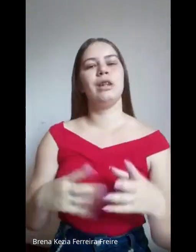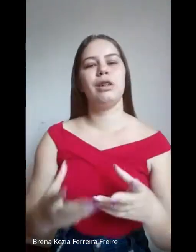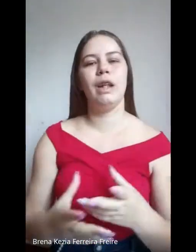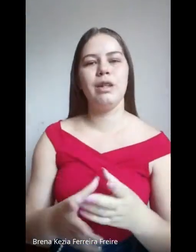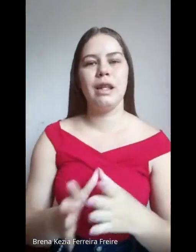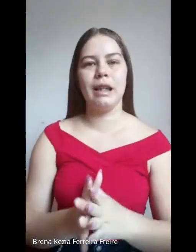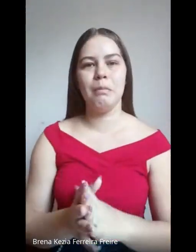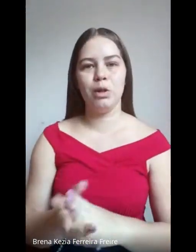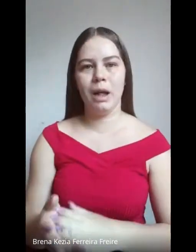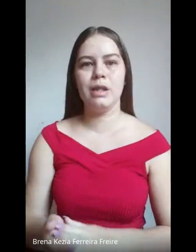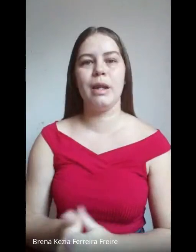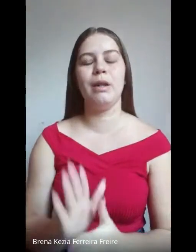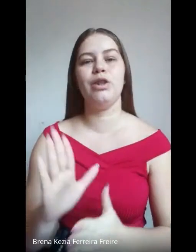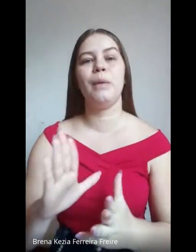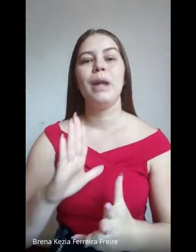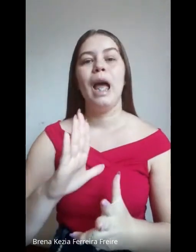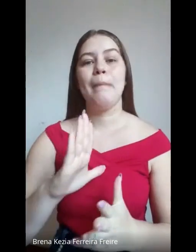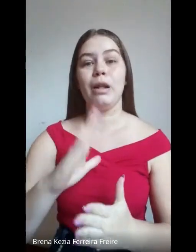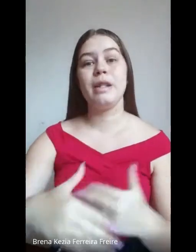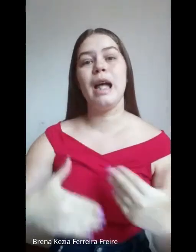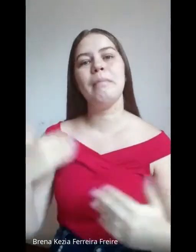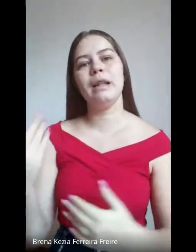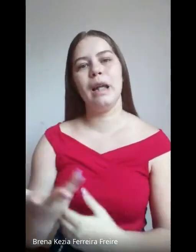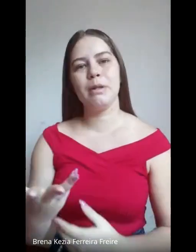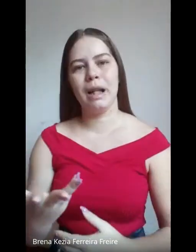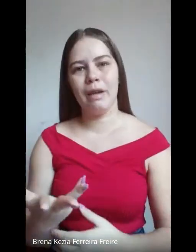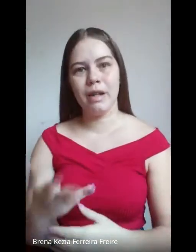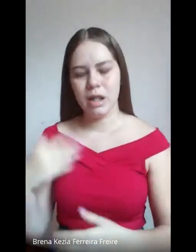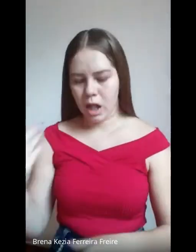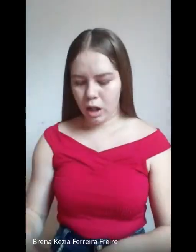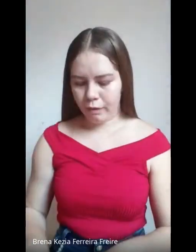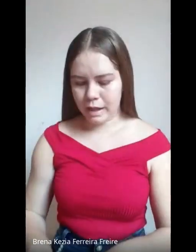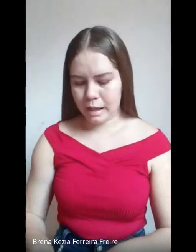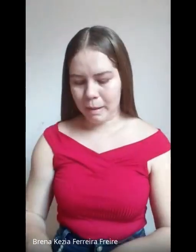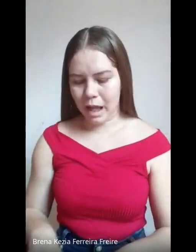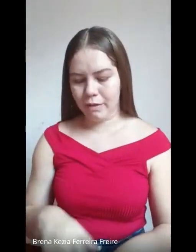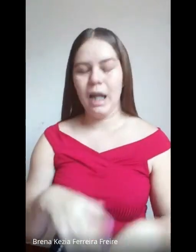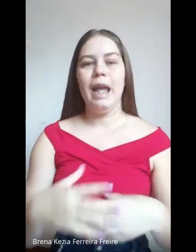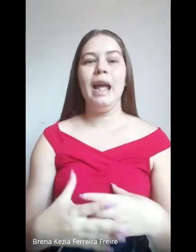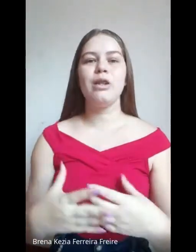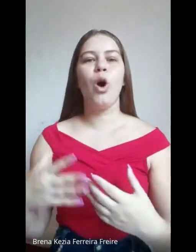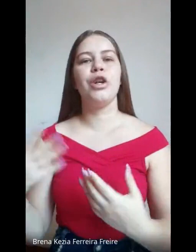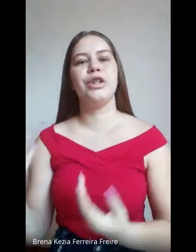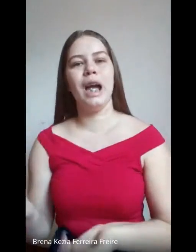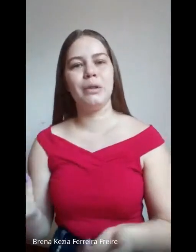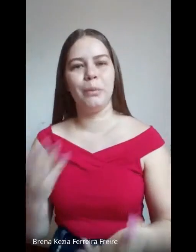atividade é exatamente para isso, né? Para a gente, é para nós aprendermos palavras novas. Essa palavra escorchado não